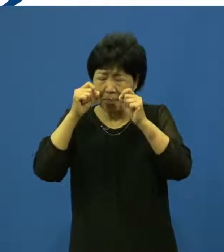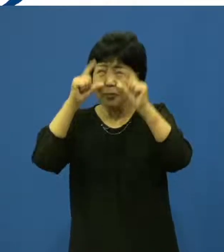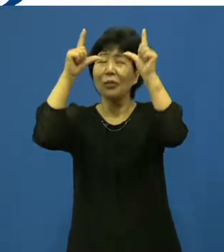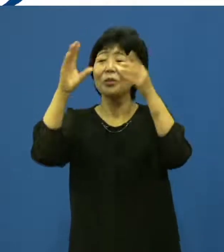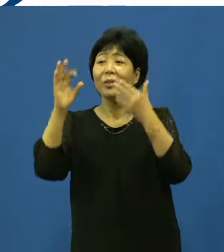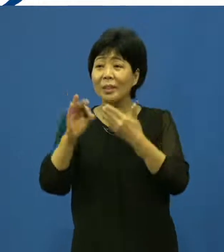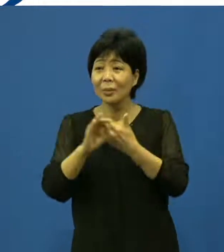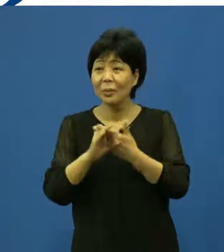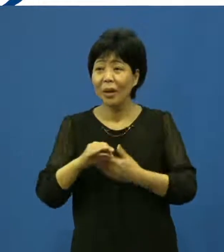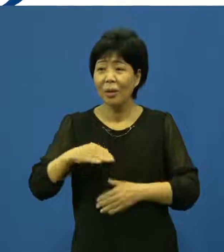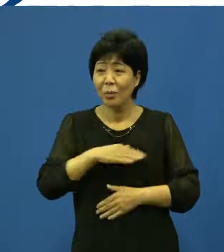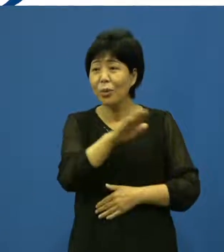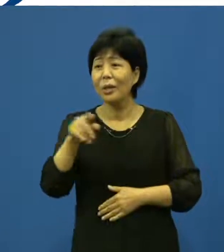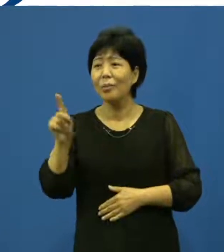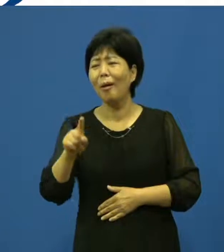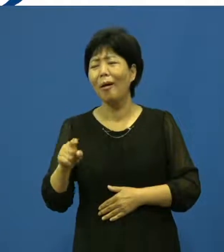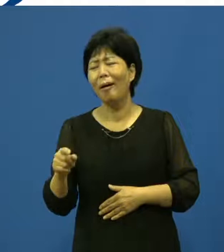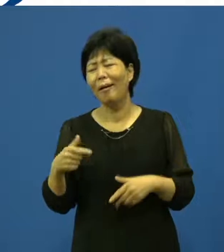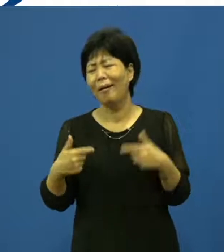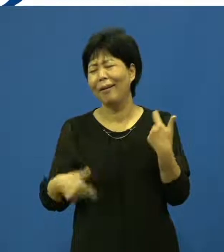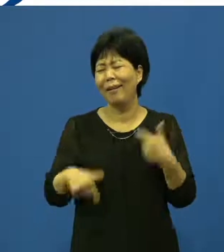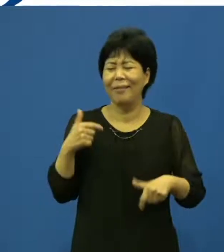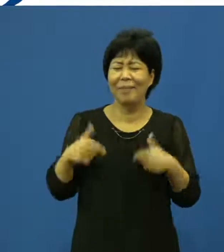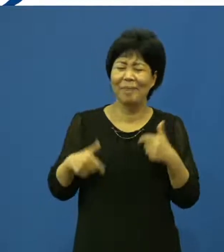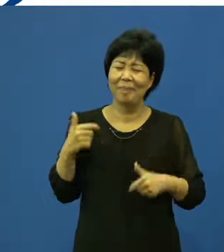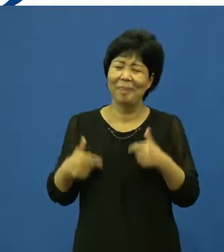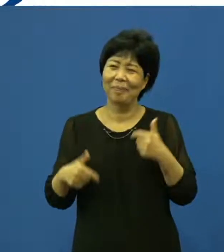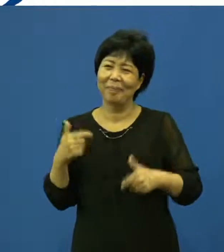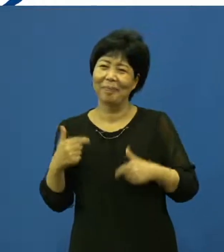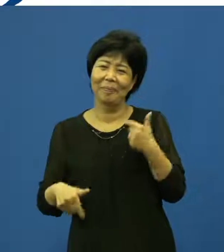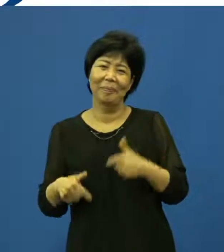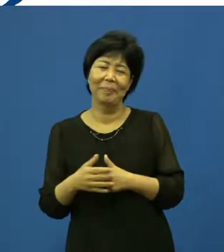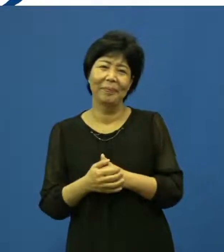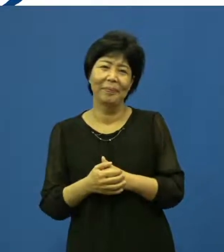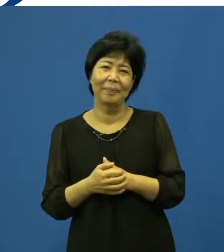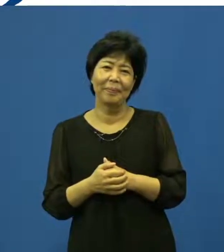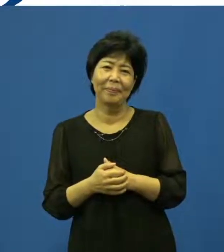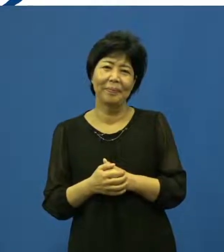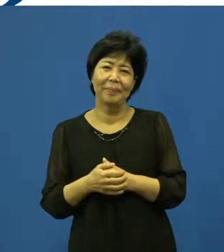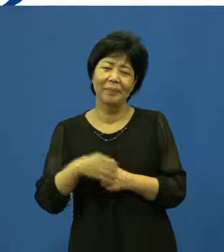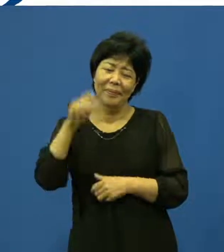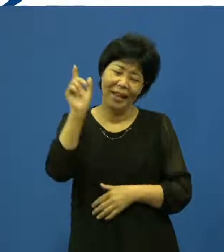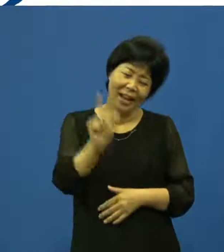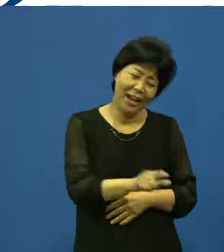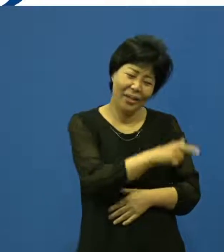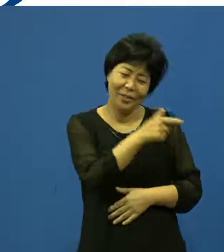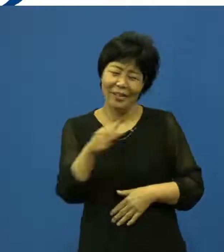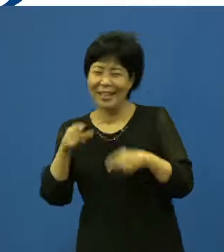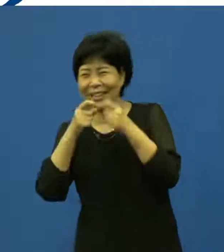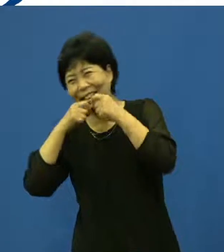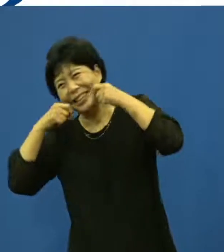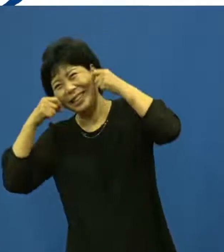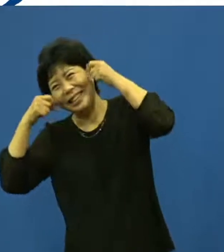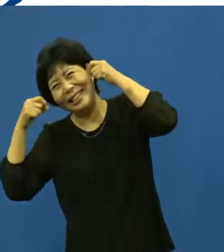기뻐. 이보다 더 기쁠 수가 없어. 하루 종일 웃고 다녀도